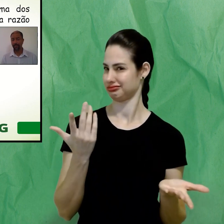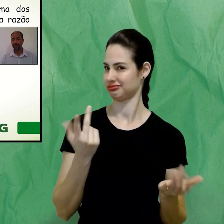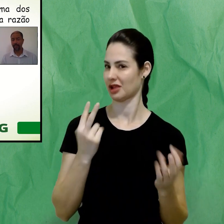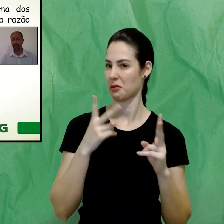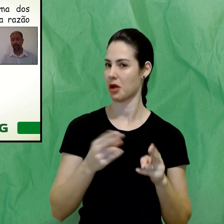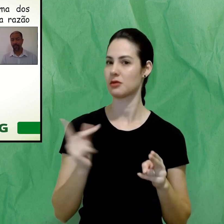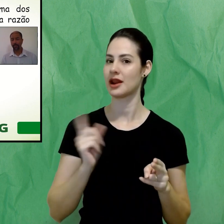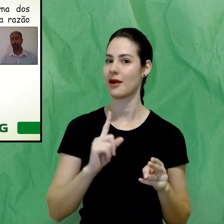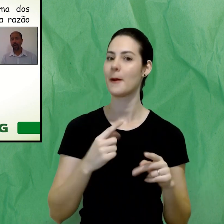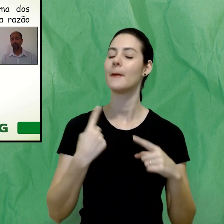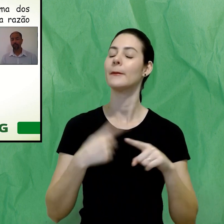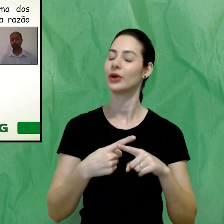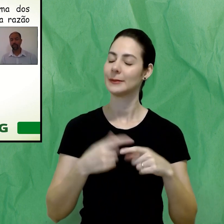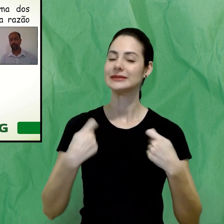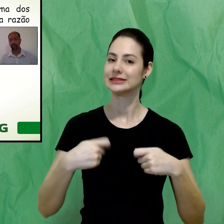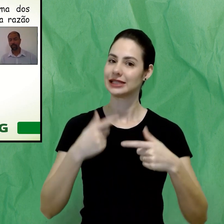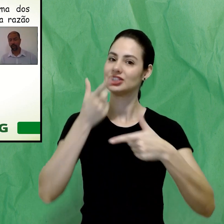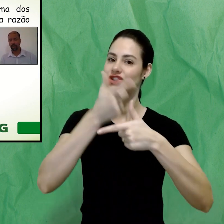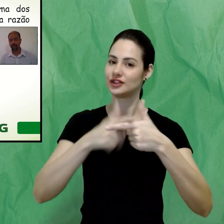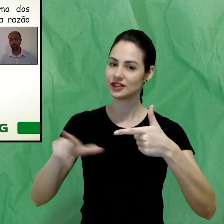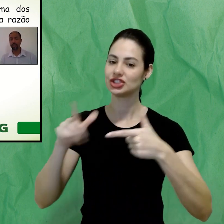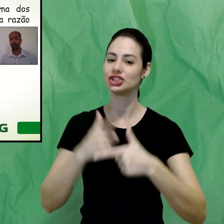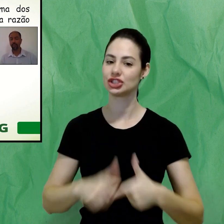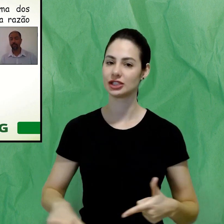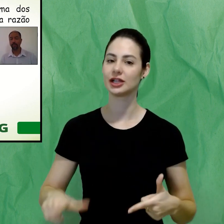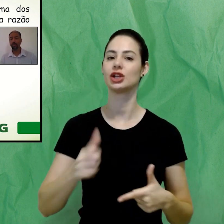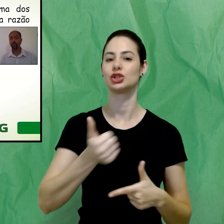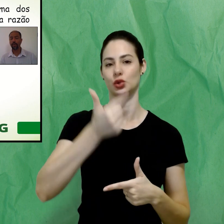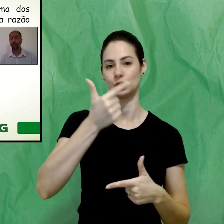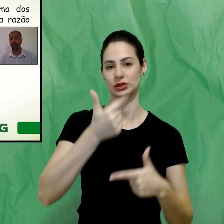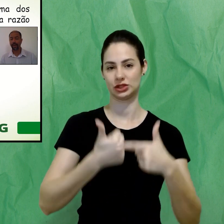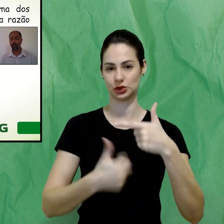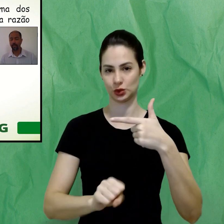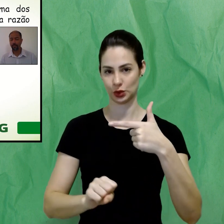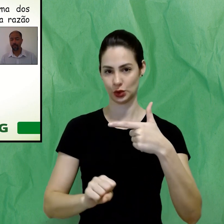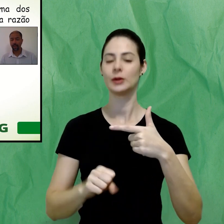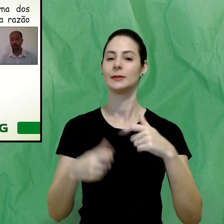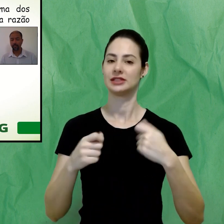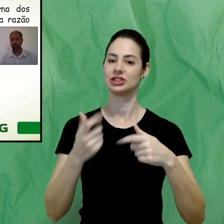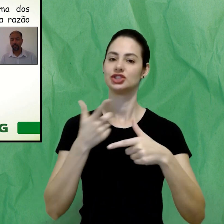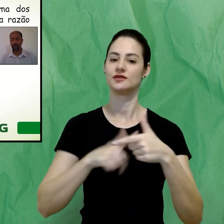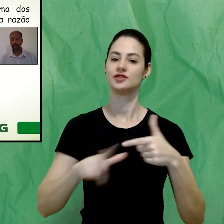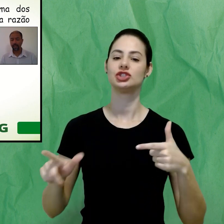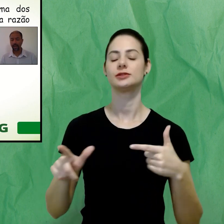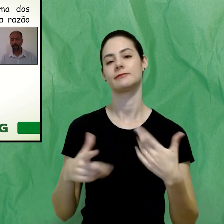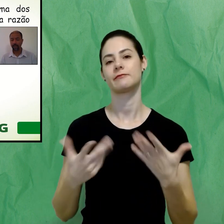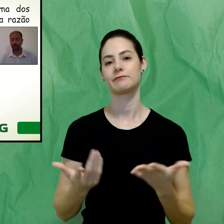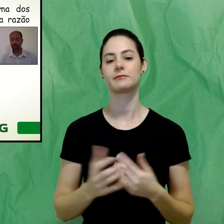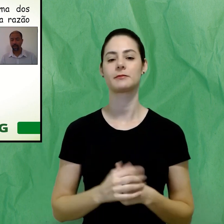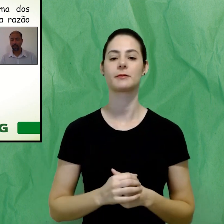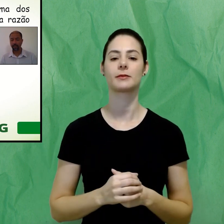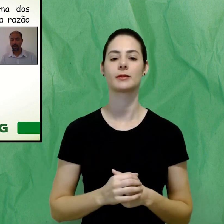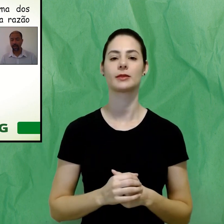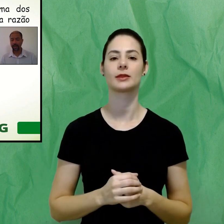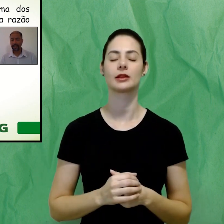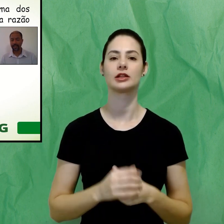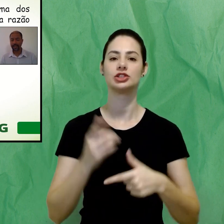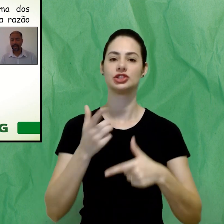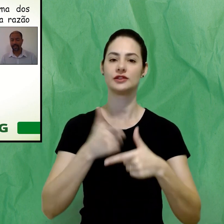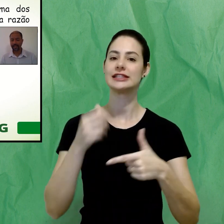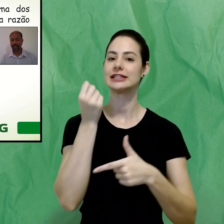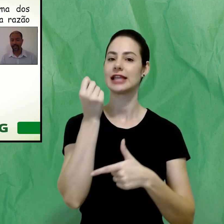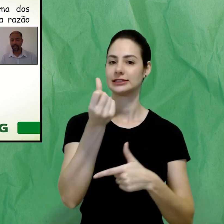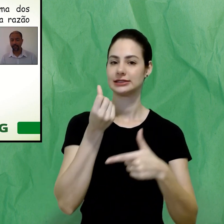aqui, por quê? Porque eu posso dividir o 12 e o 18 por um número em comum. Eu vou dividir ambos